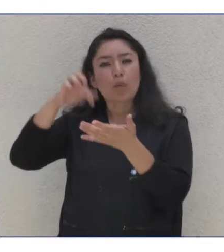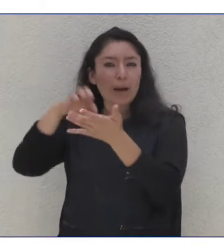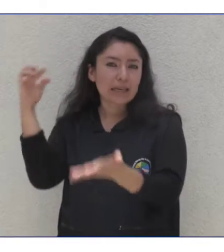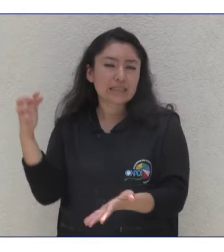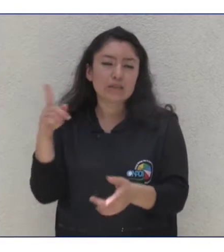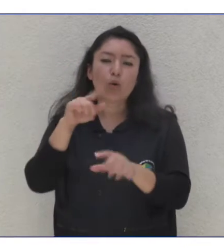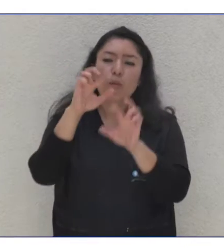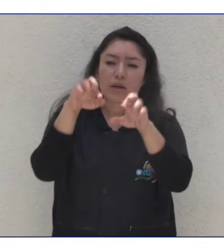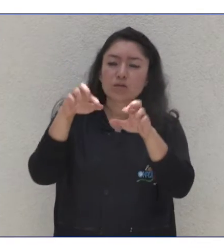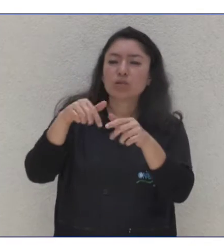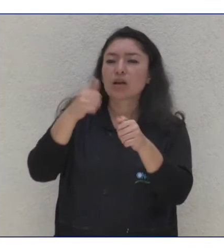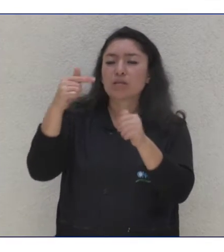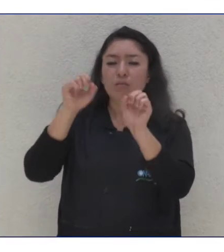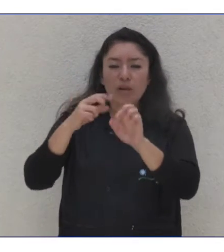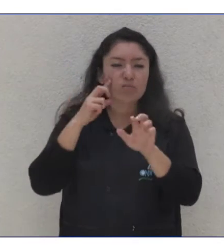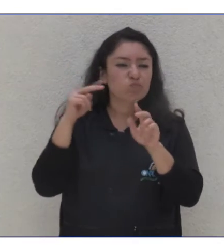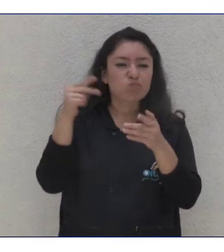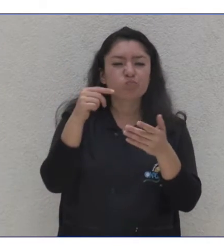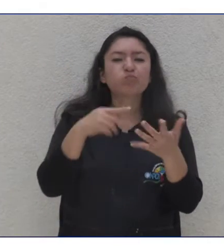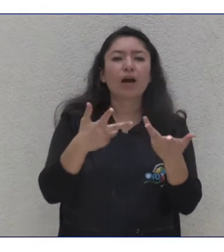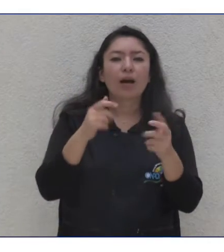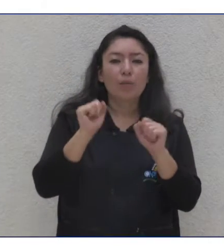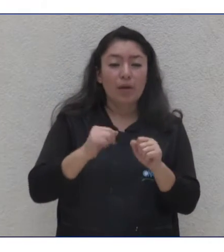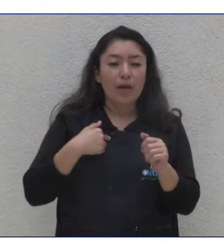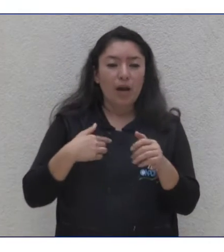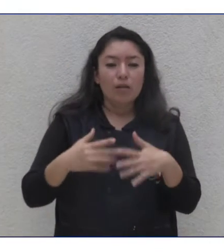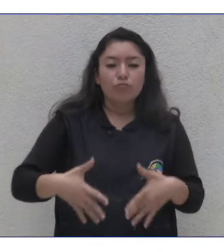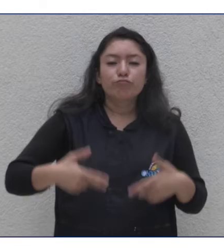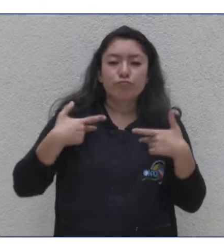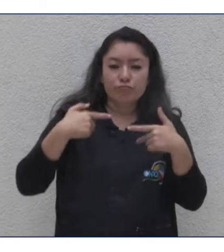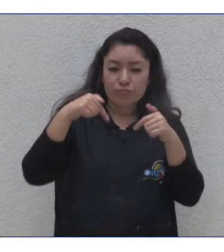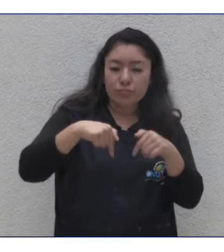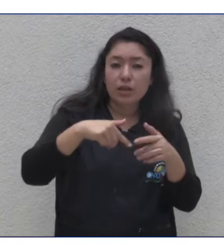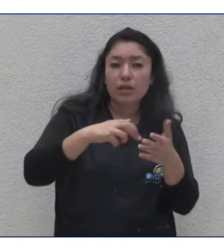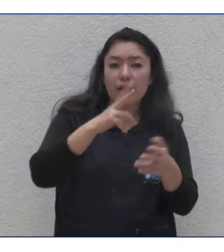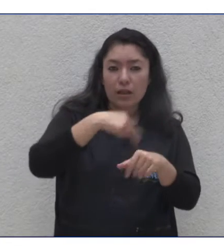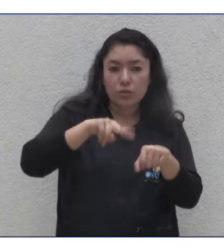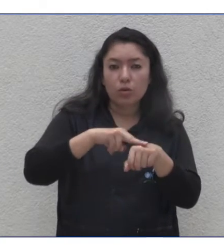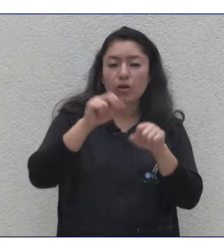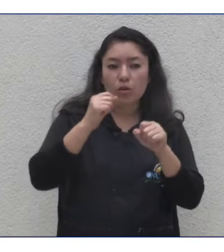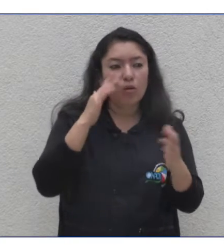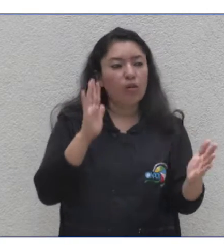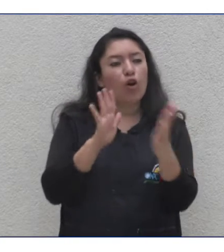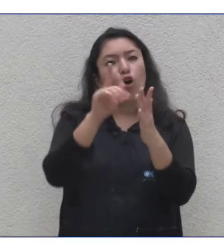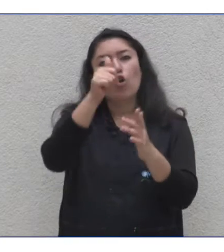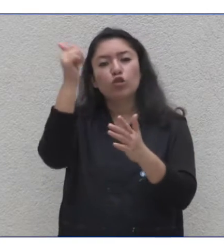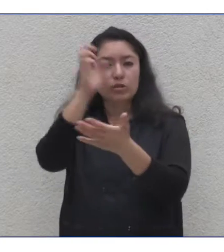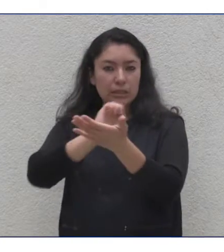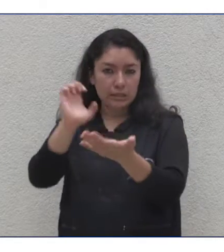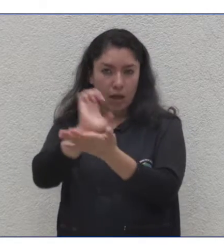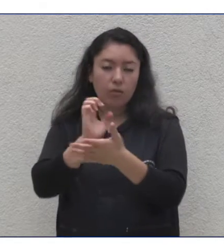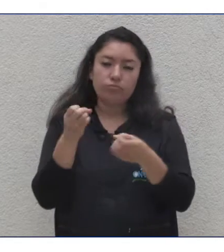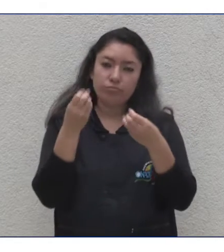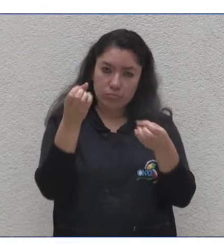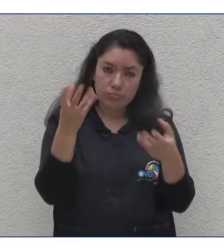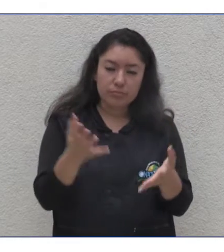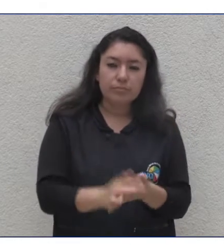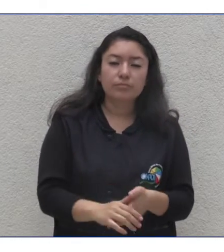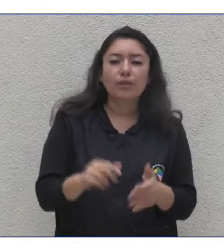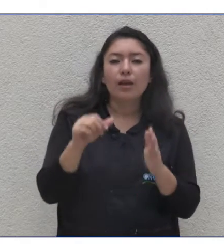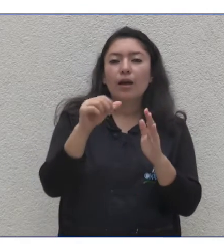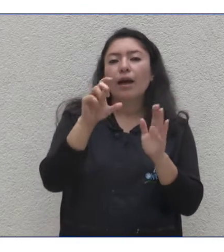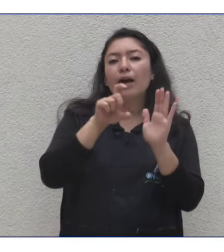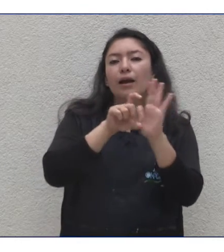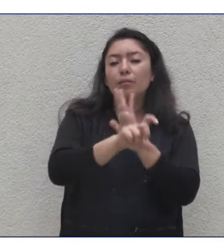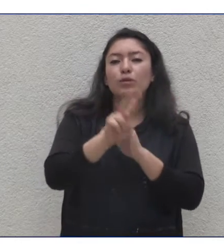nacionales beligerantes y aquellos que se refieren a la sobrevivencia del Estado-nación frente a otros estados. Capítulo